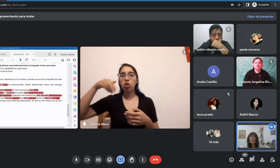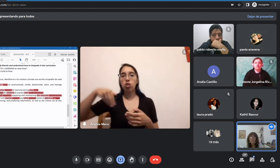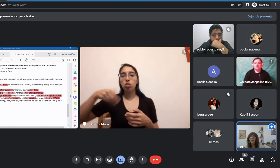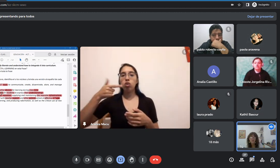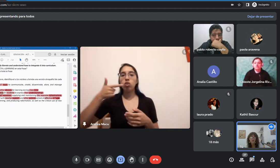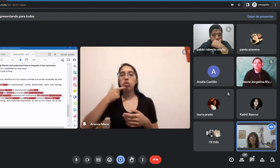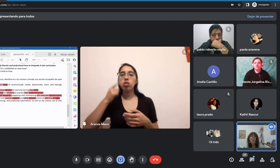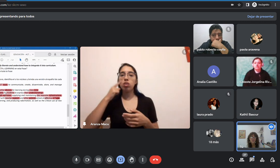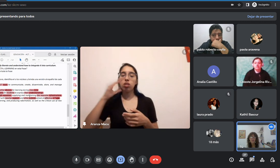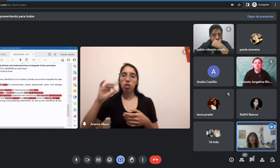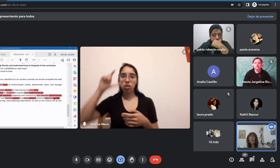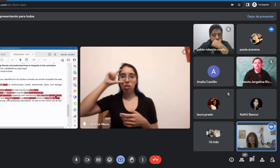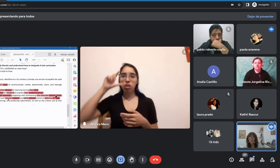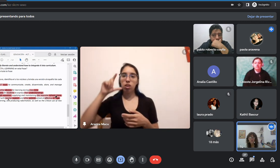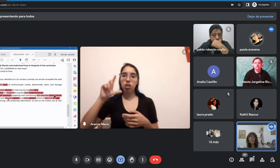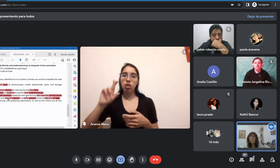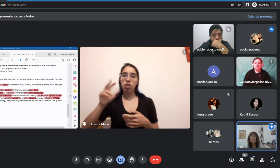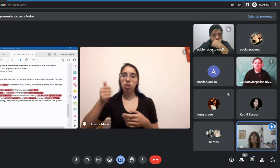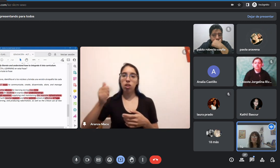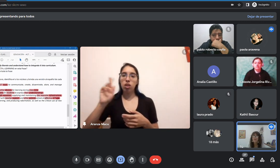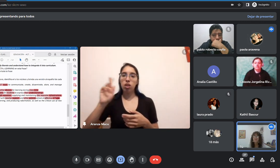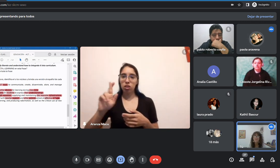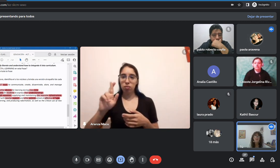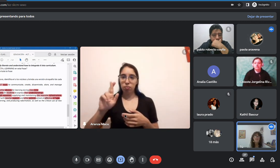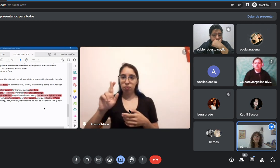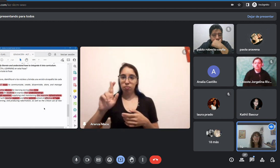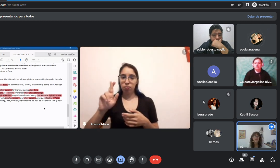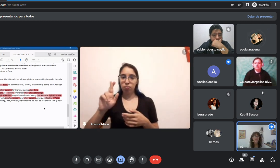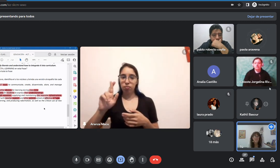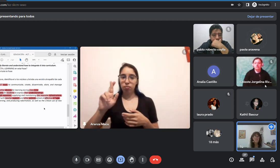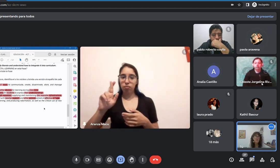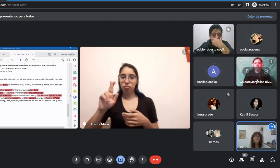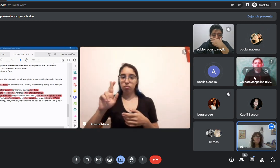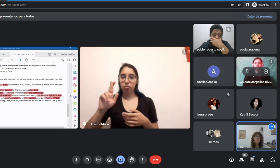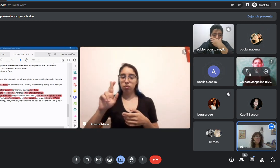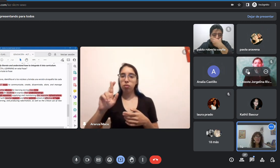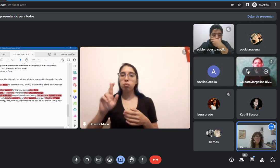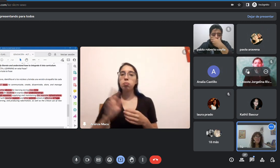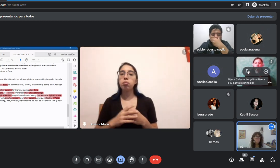sustantivo separado, ¿no? También podría ser y está bien.